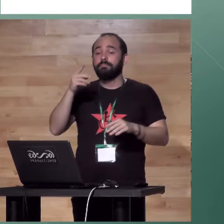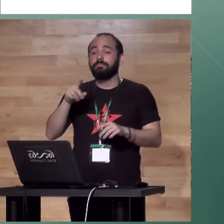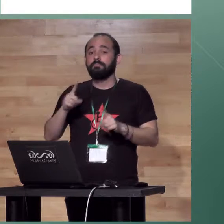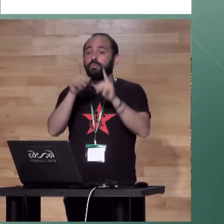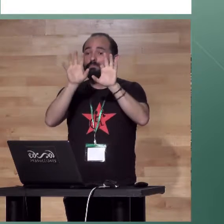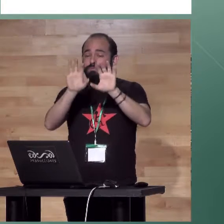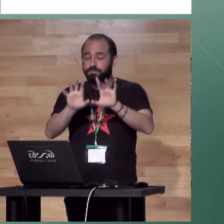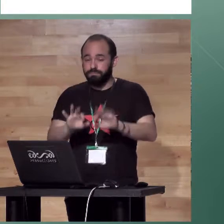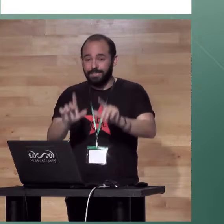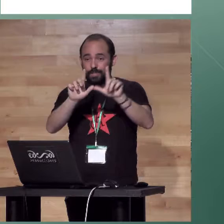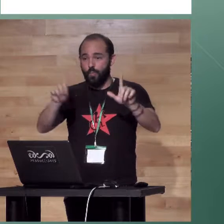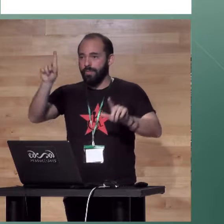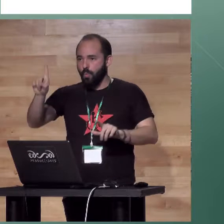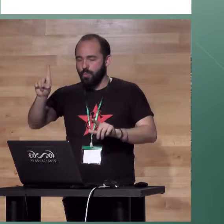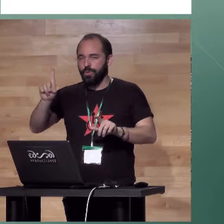comentarlo.